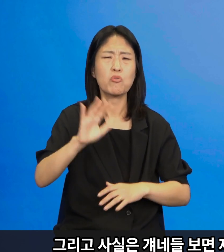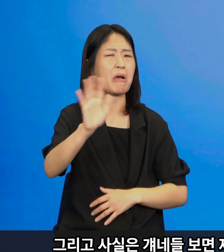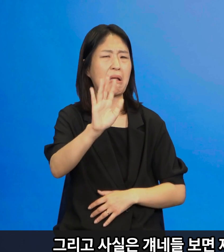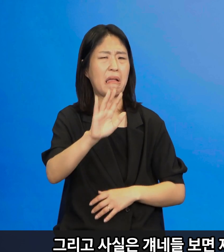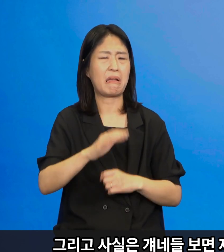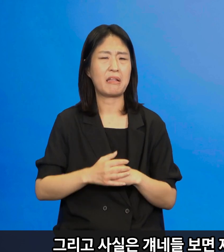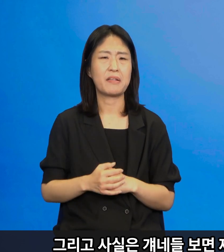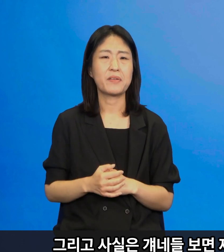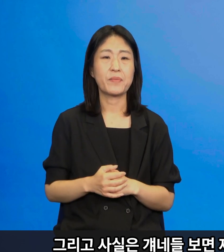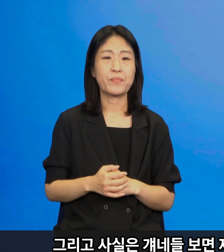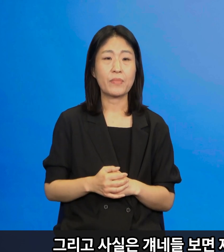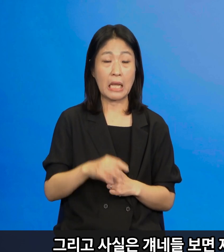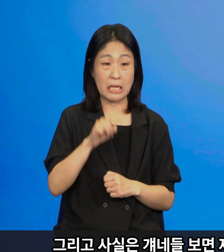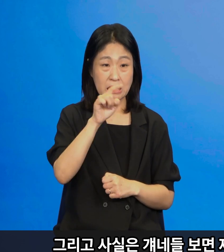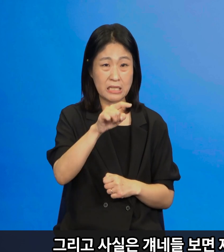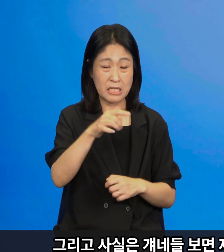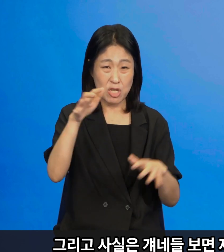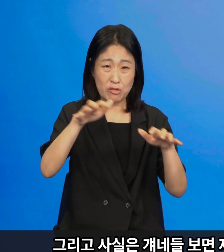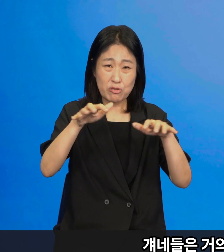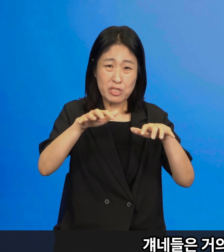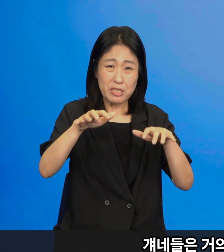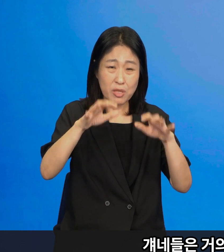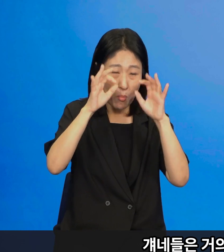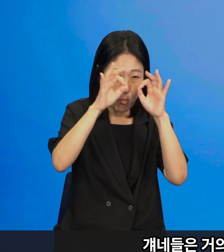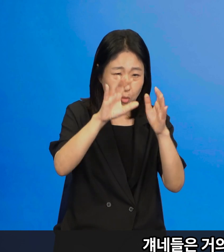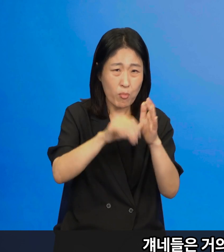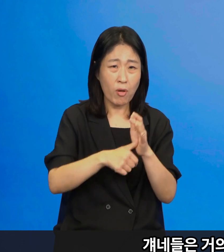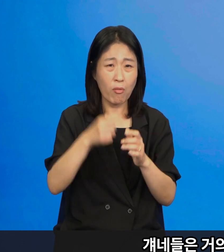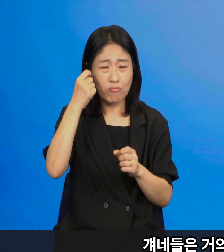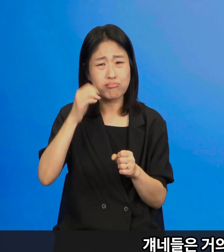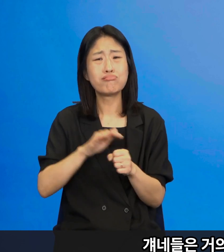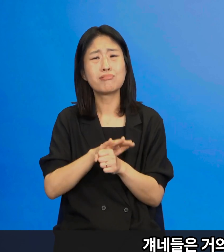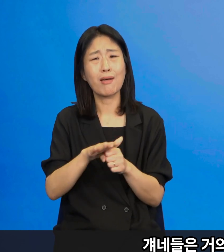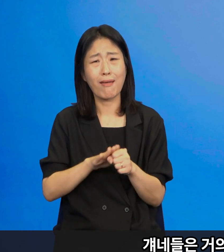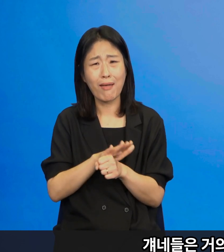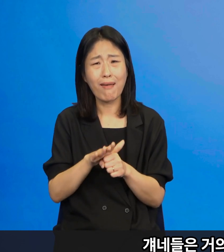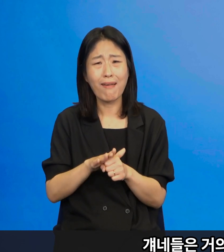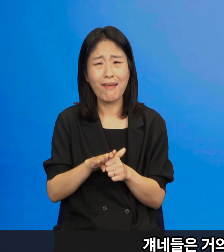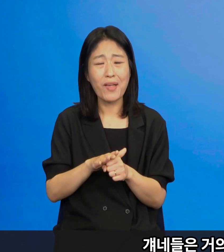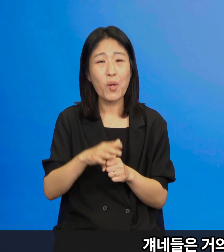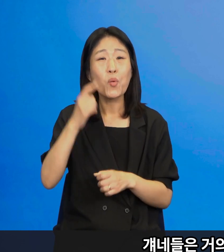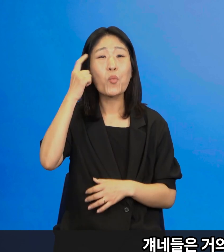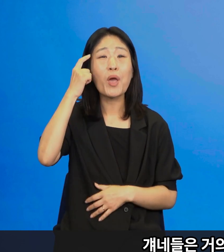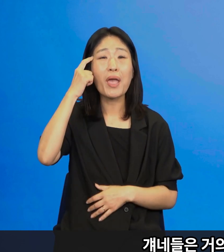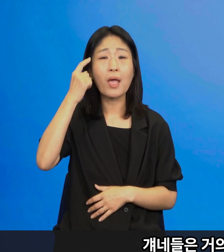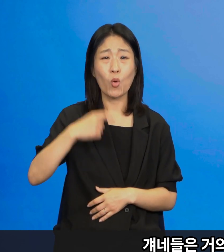제가 때로는 긍휼의 마음이 생겨요. 걔네들은요 거의 옷이 한 벌이에요.